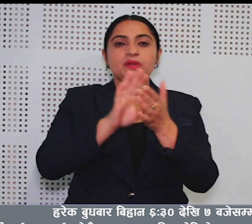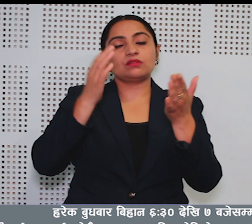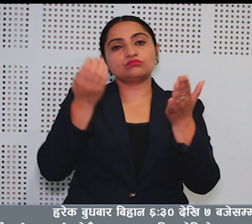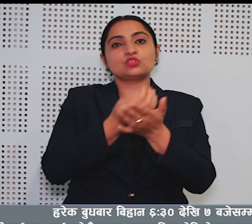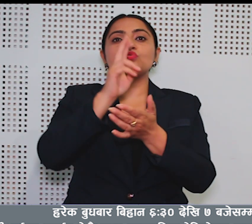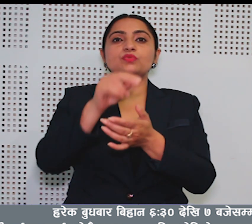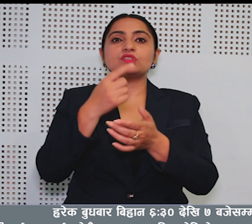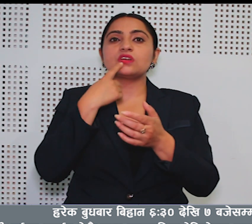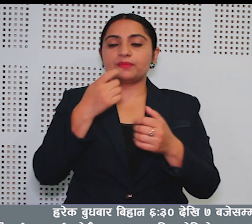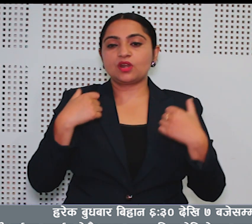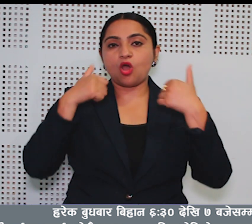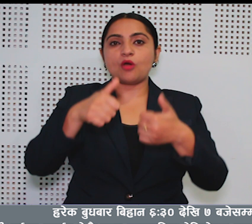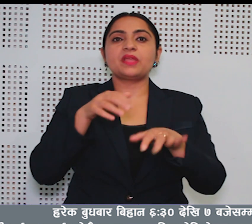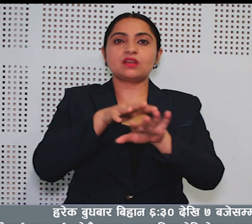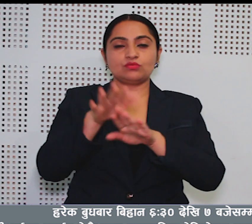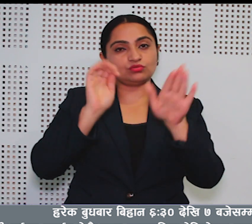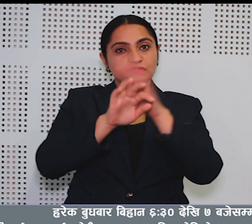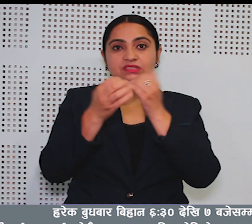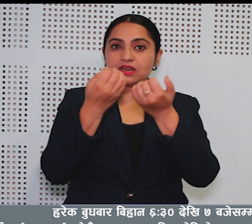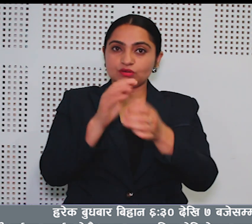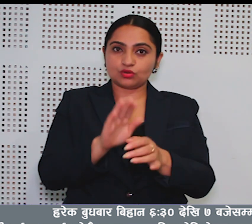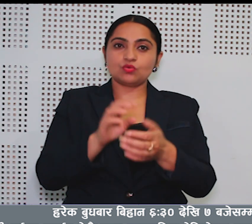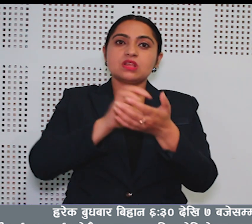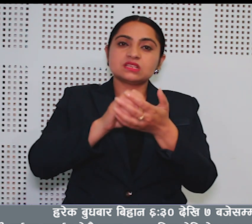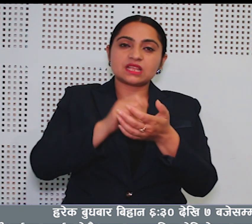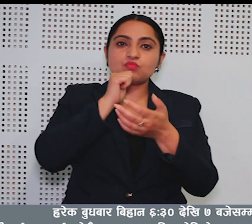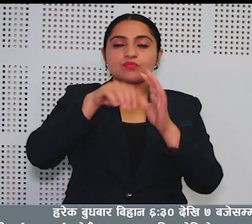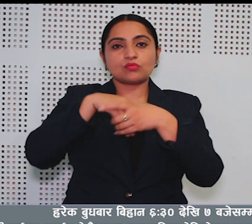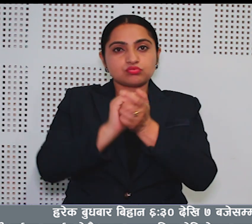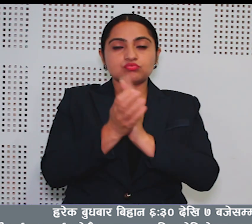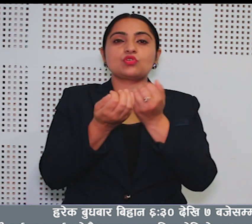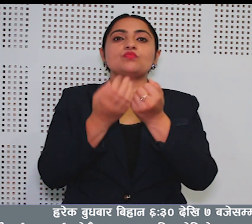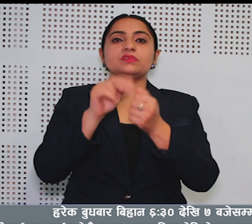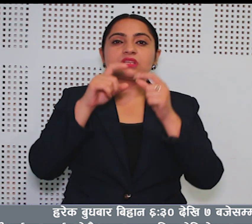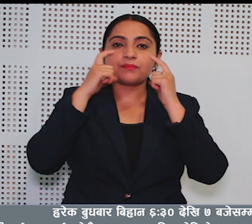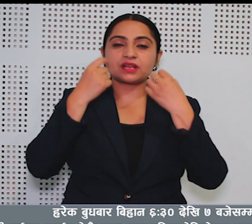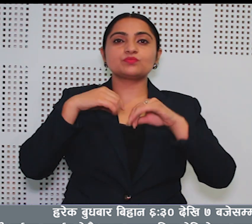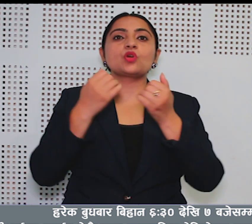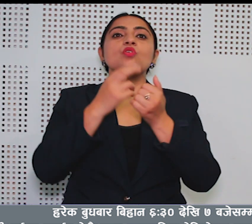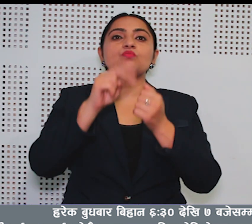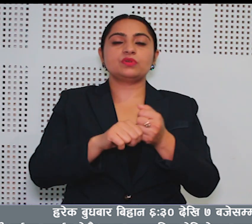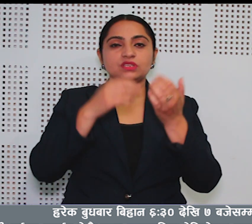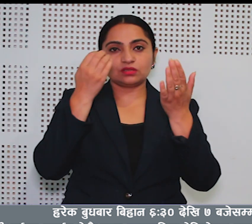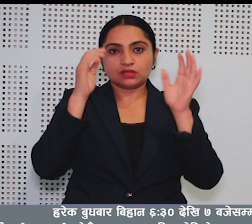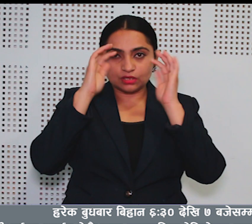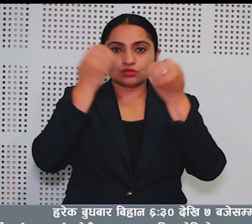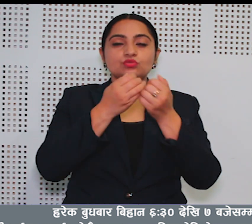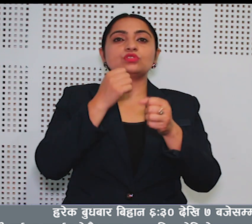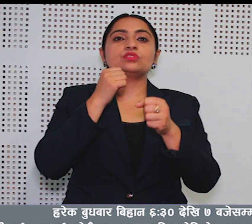सञ्चालन गर्यौं। अनि उहाँहरूलाई चाहिँ साबुन पानीले हात धुनुपर्छ, अनि सेफ रहनुपर्छ, मास्कहरू लगाउनुपर्छ भन्ने कुराहरू भयो। त्यसको साथसाथै जो चाहिँ कोभिडबाट जो